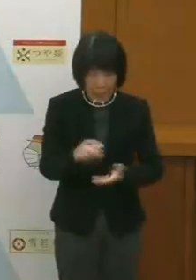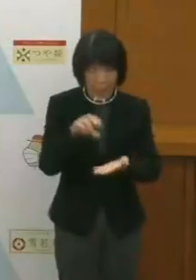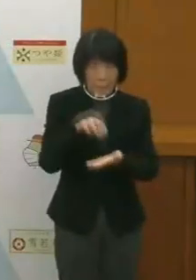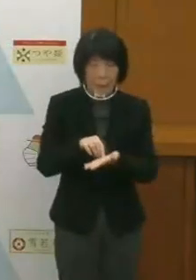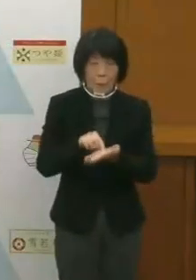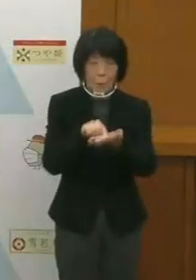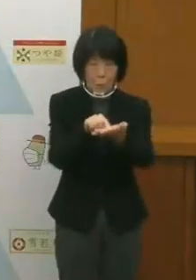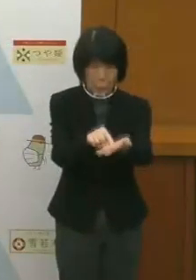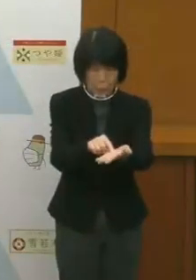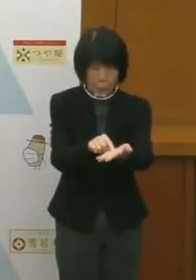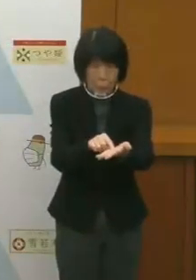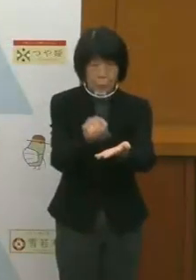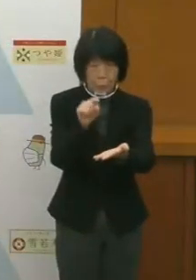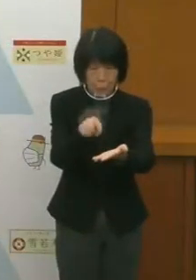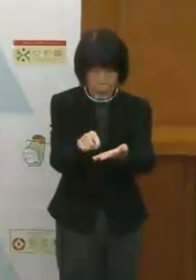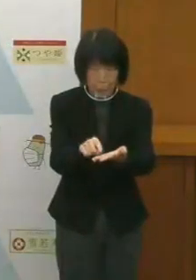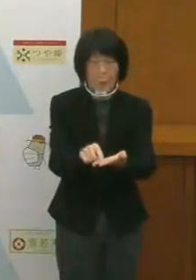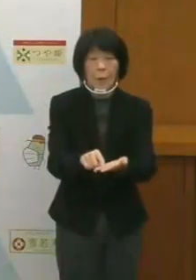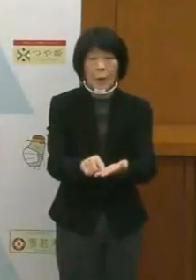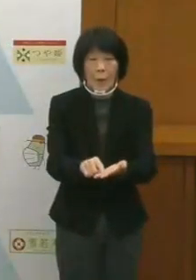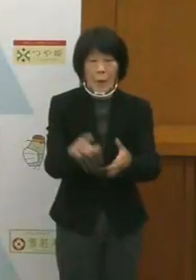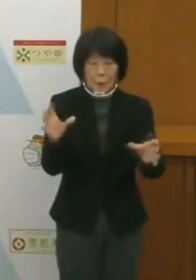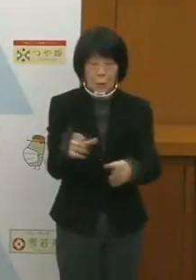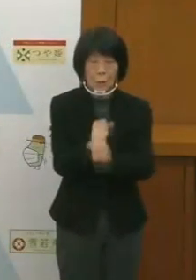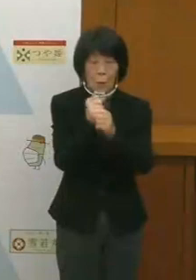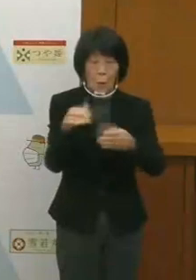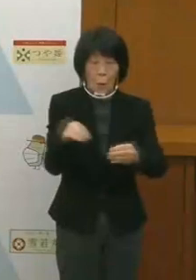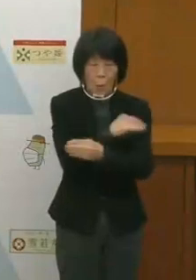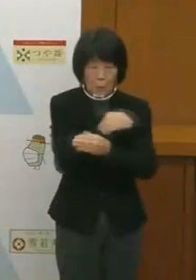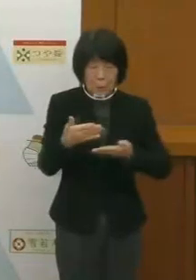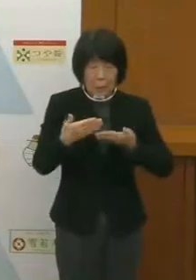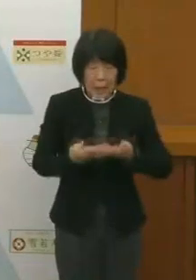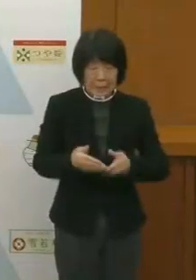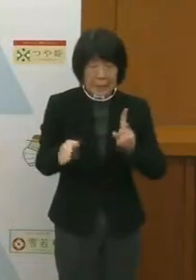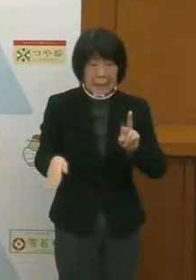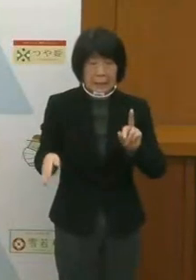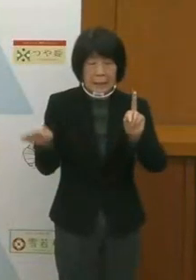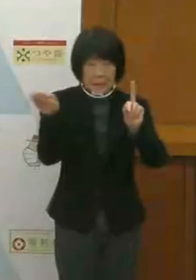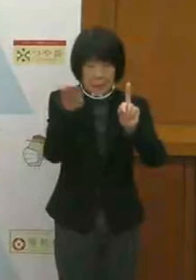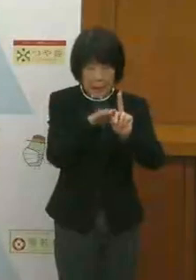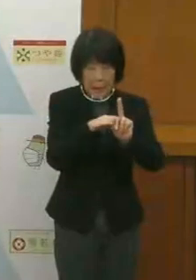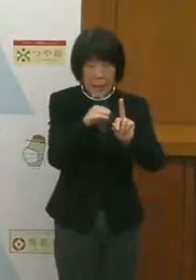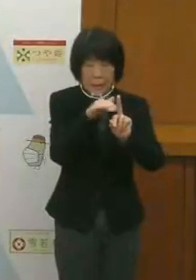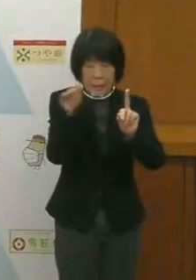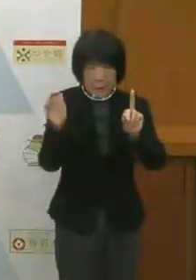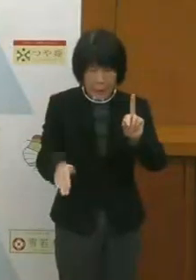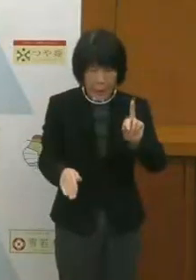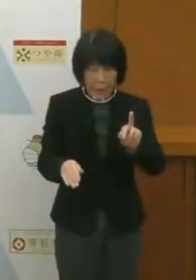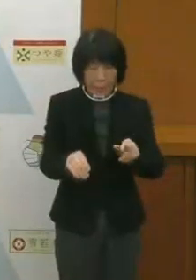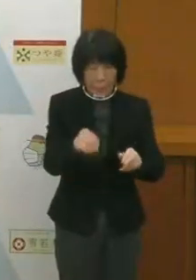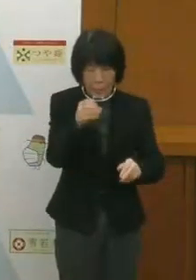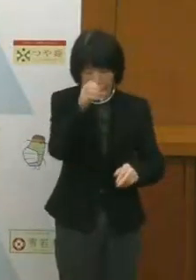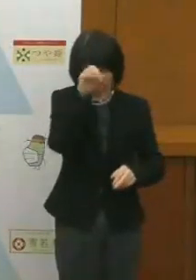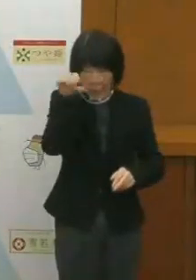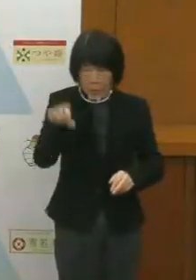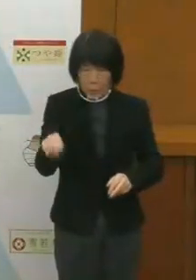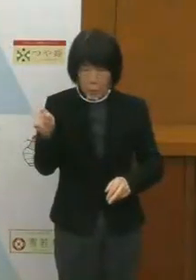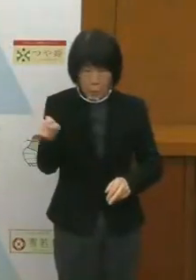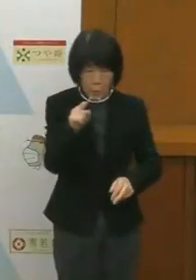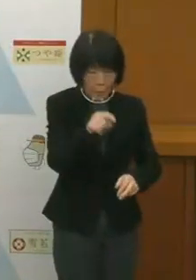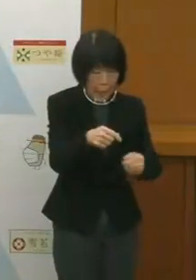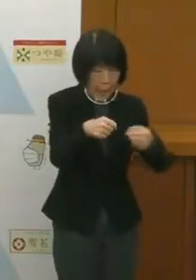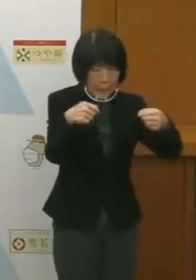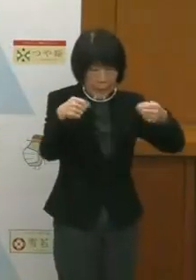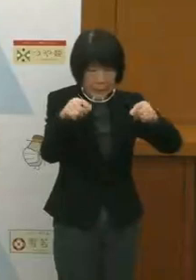許更新や自主返納を取り扱う総合交通安全センターや各警察署にもチラ